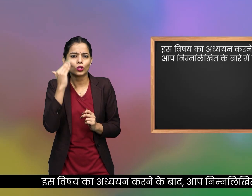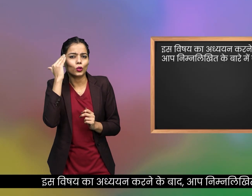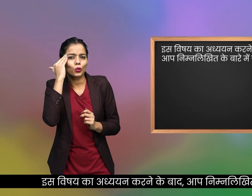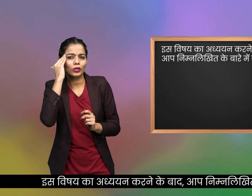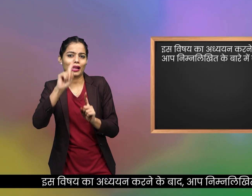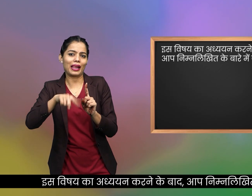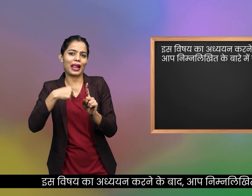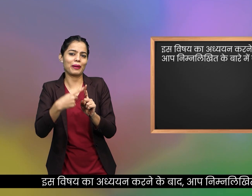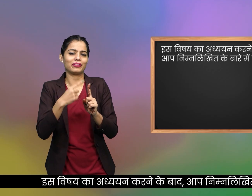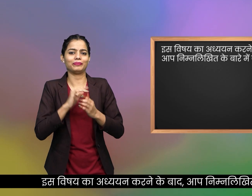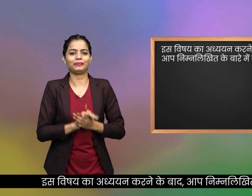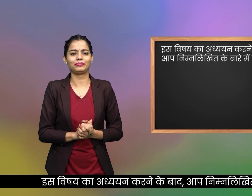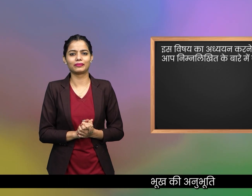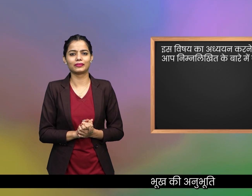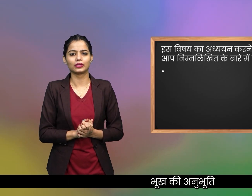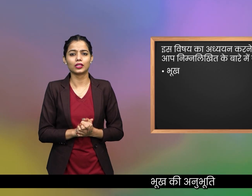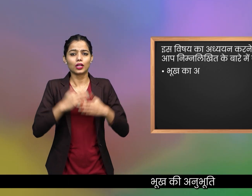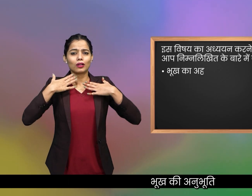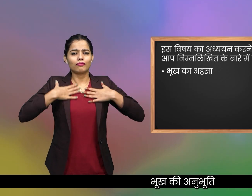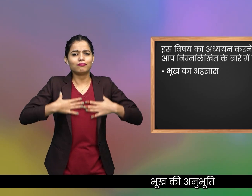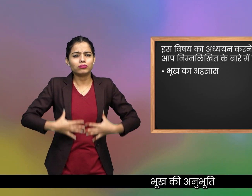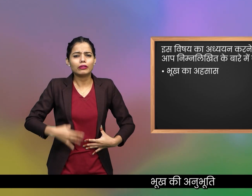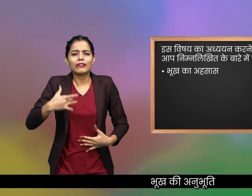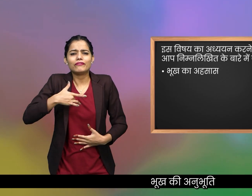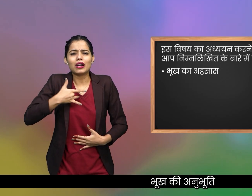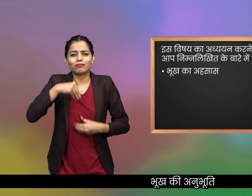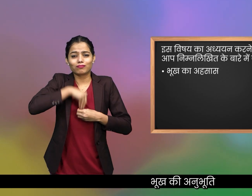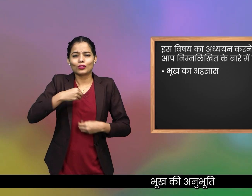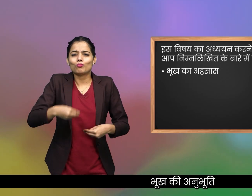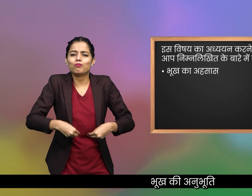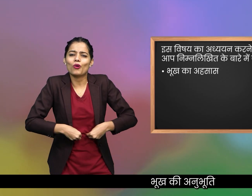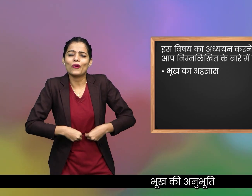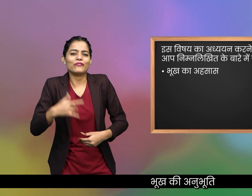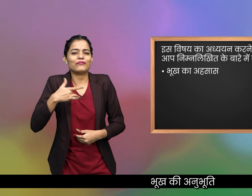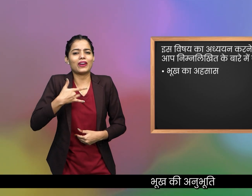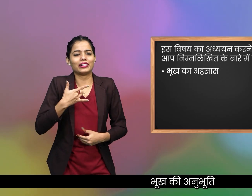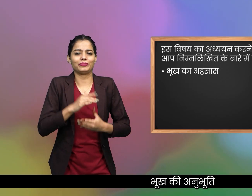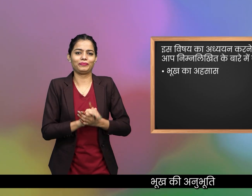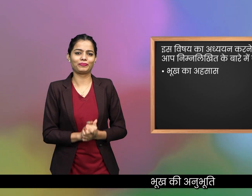आप निम्नलिखित के बारे में जानेंगे। भूख की अनुभूति,